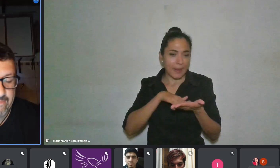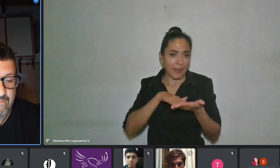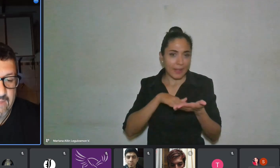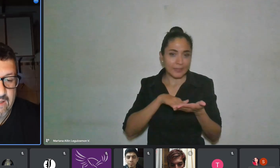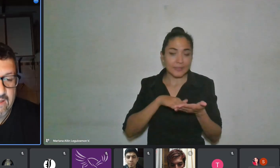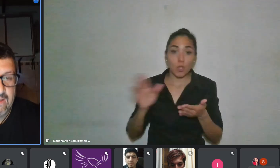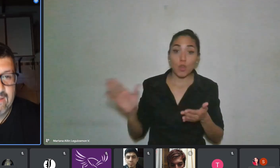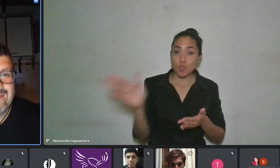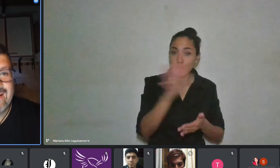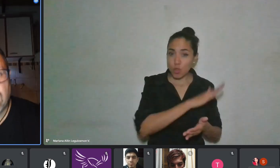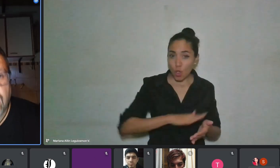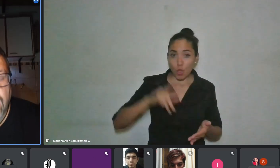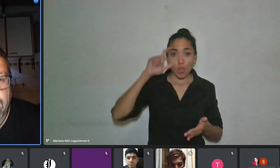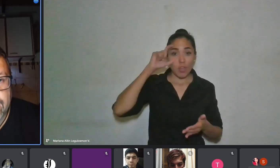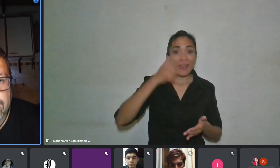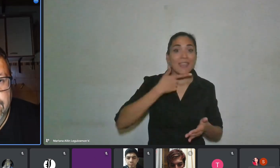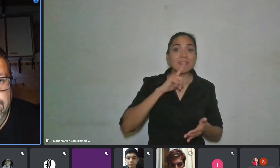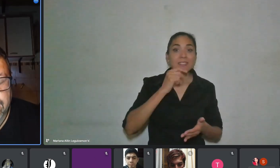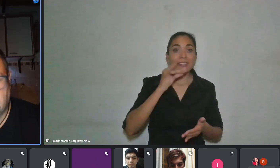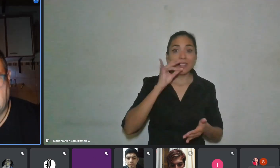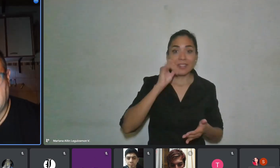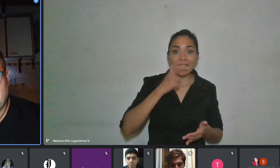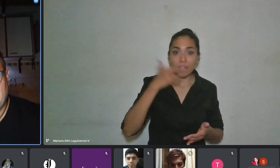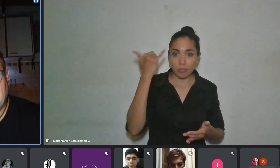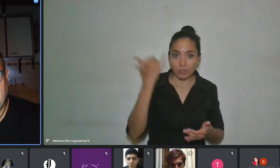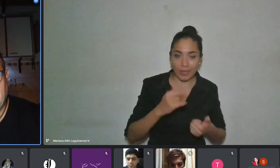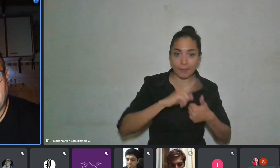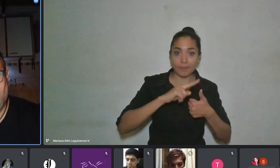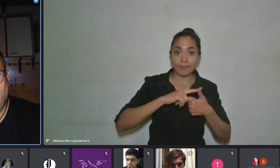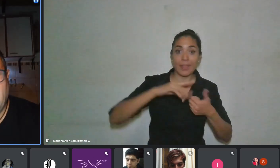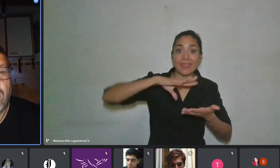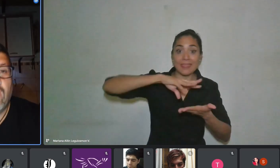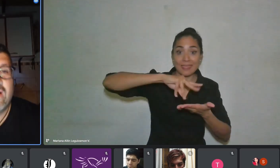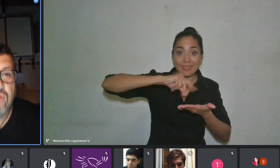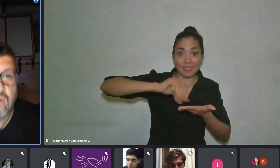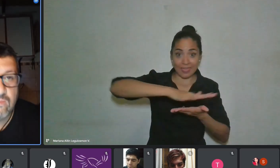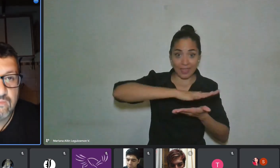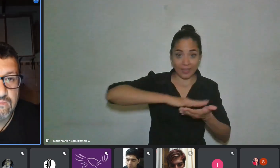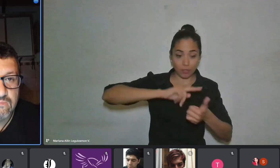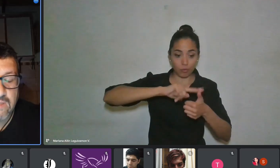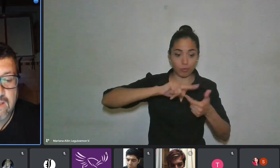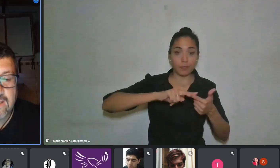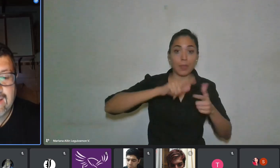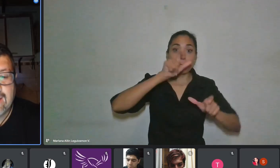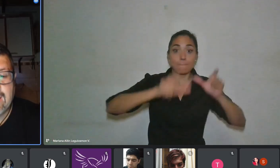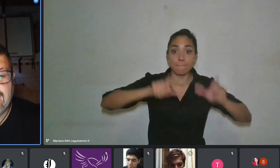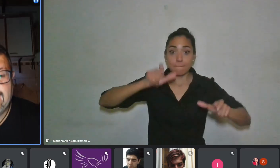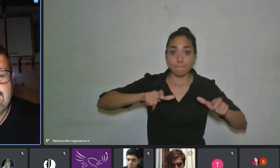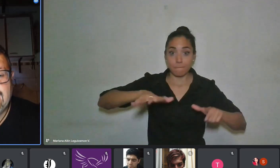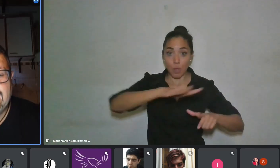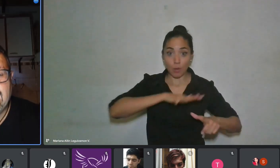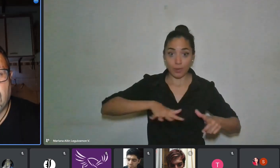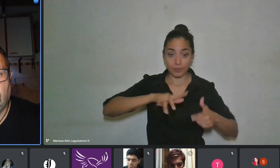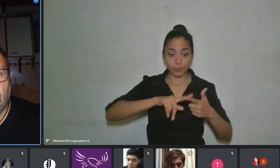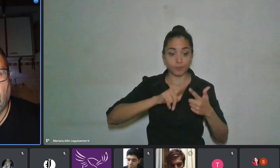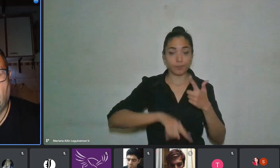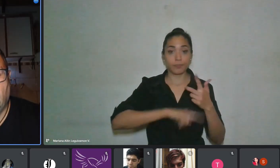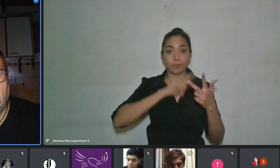tiene territorio, tiene una población y